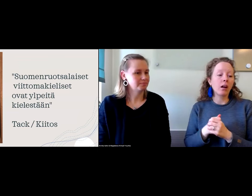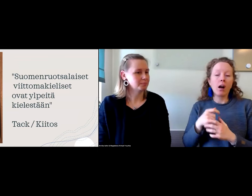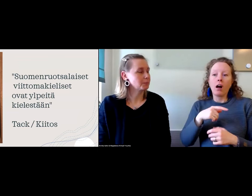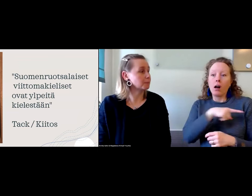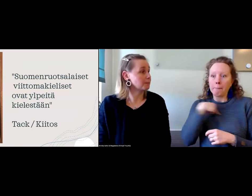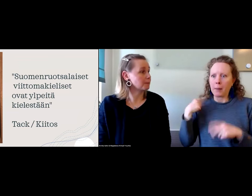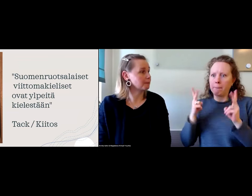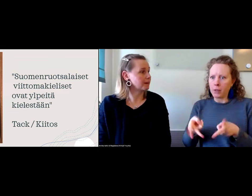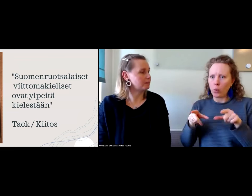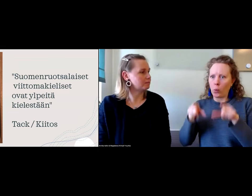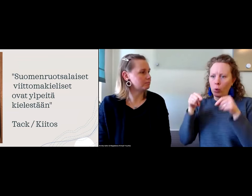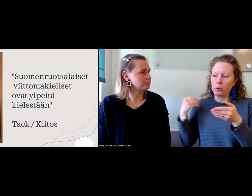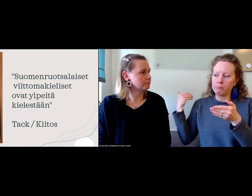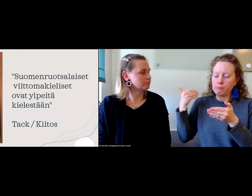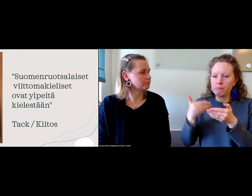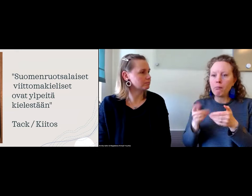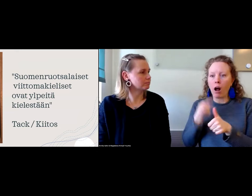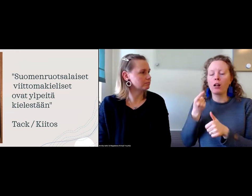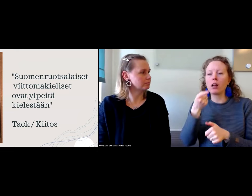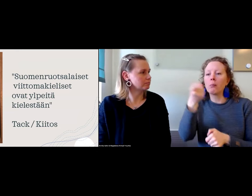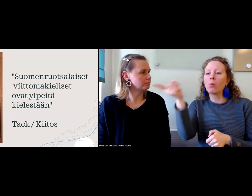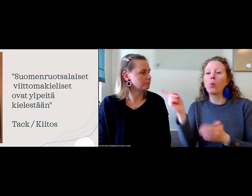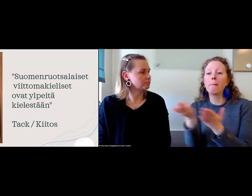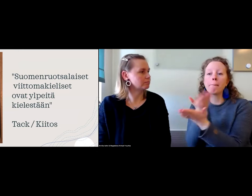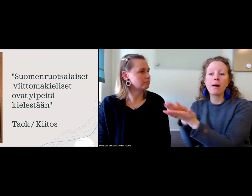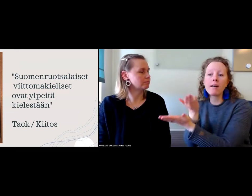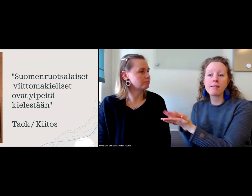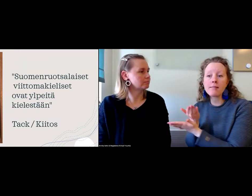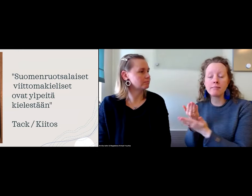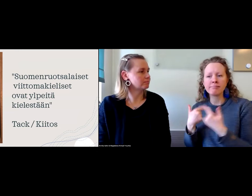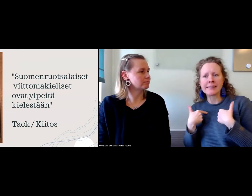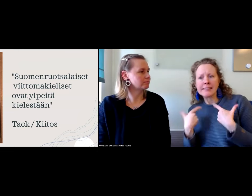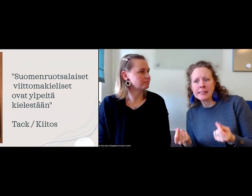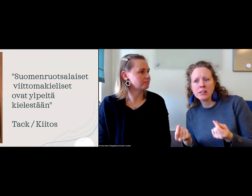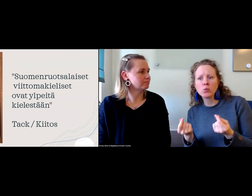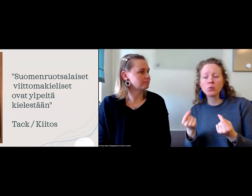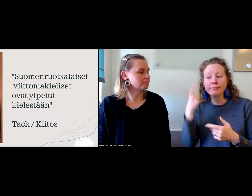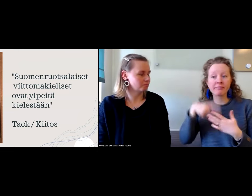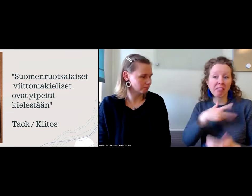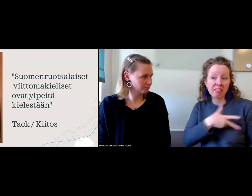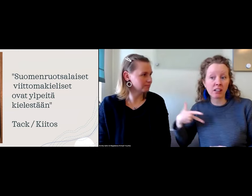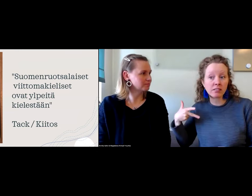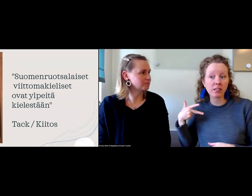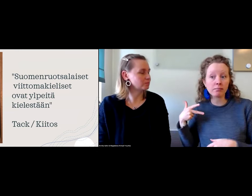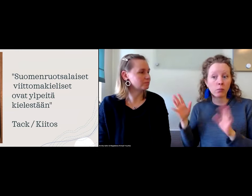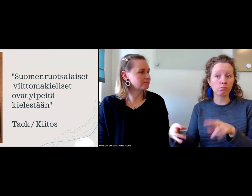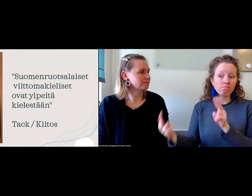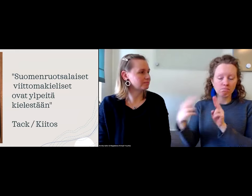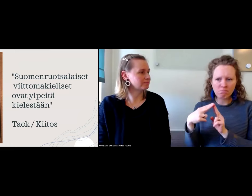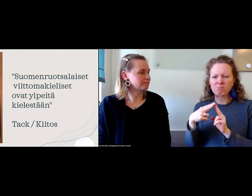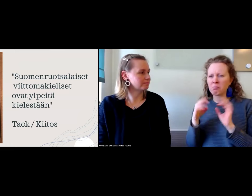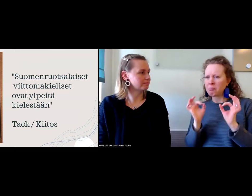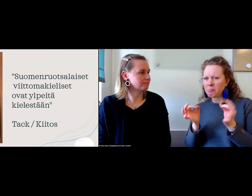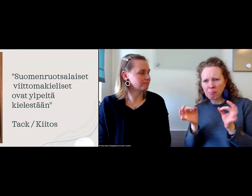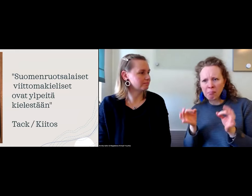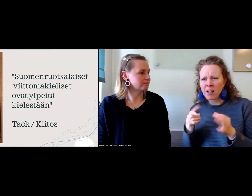me olemme mukana juhlimassa meidän molempia kotimaisia viittomakieliämme. Ja me tiedämme, että muissa maissa